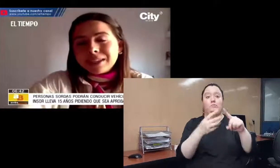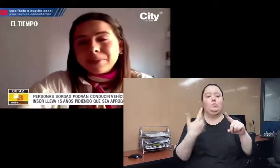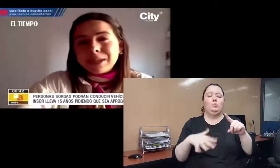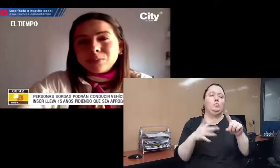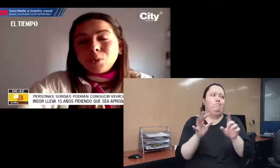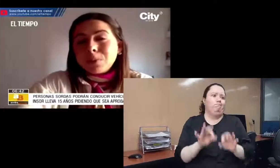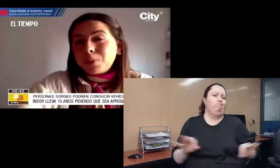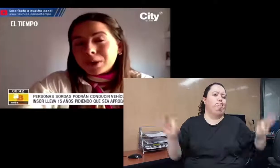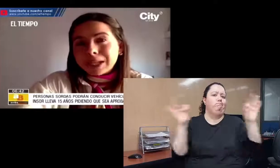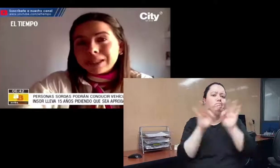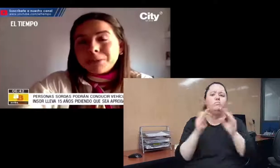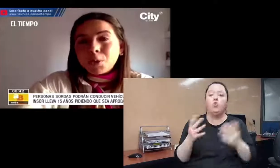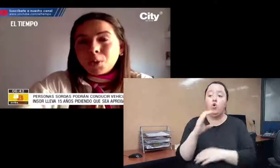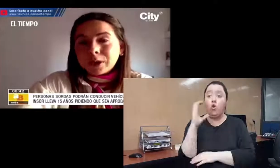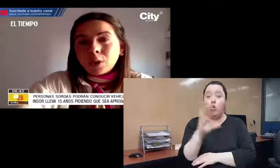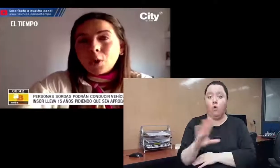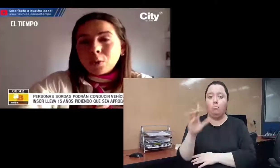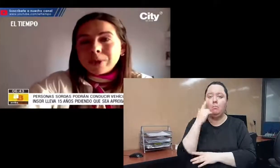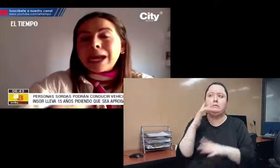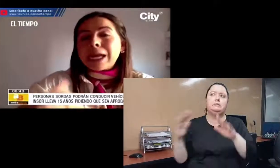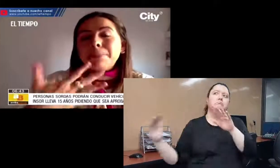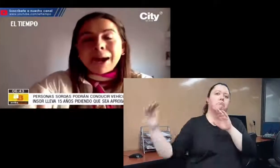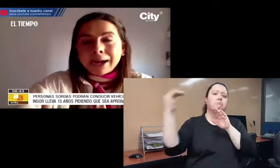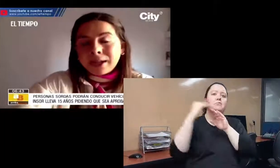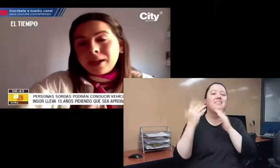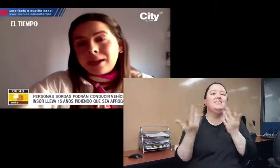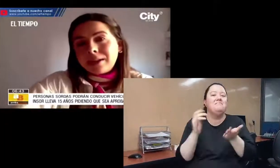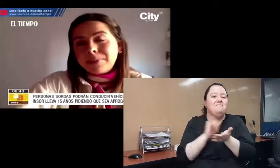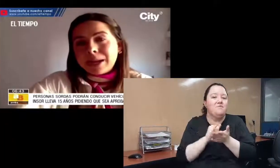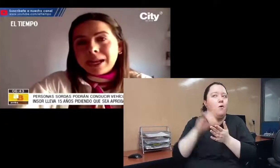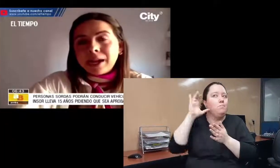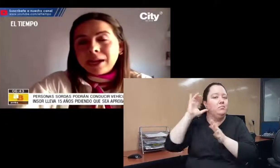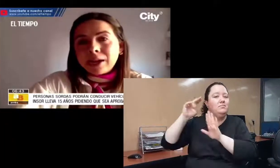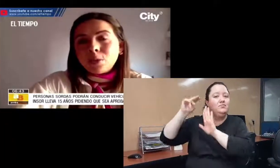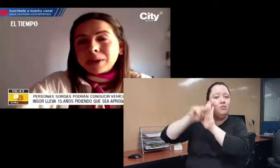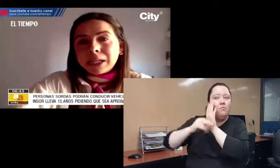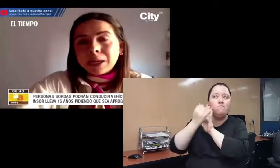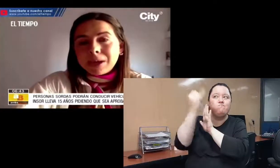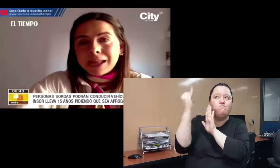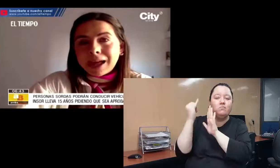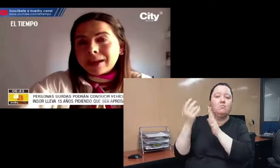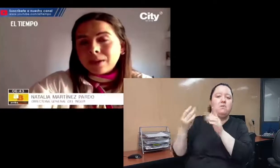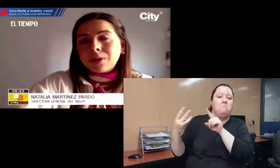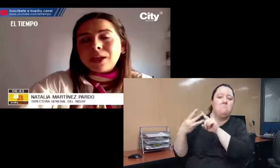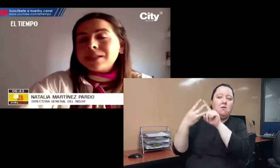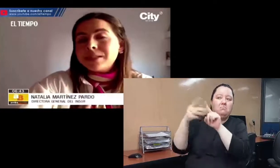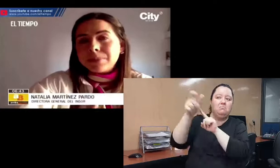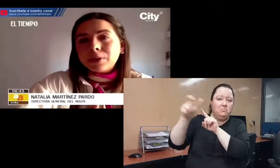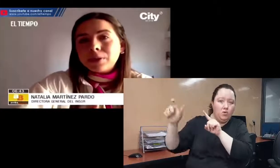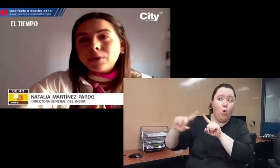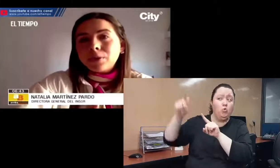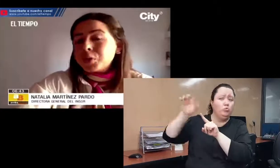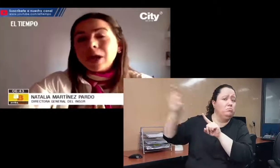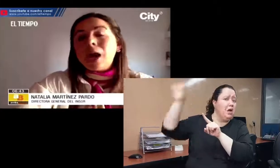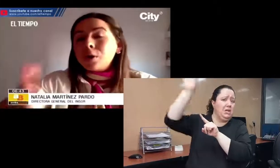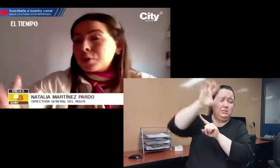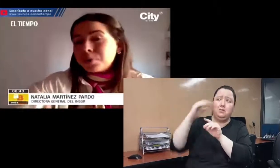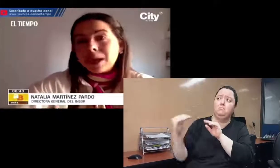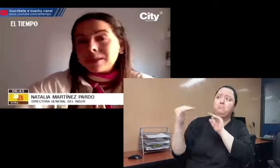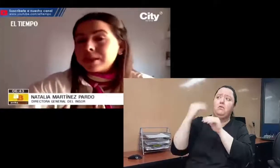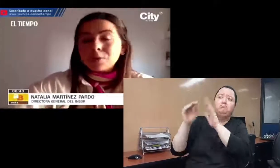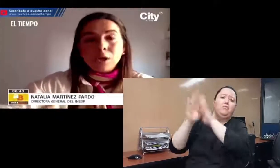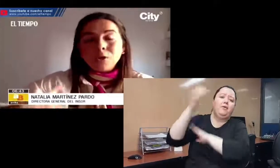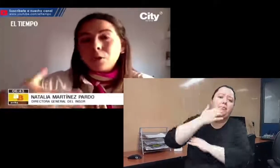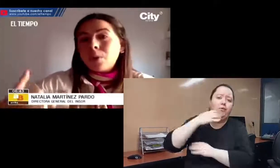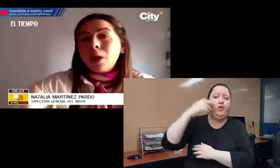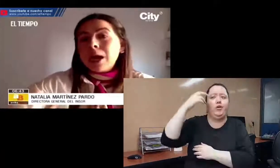licencia también es muy importante porque Colombia equipara también la normatividad alrededor de licenciamiento a otros países desarrollados